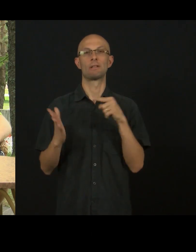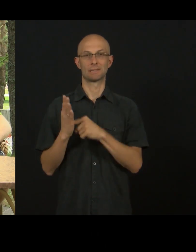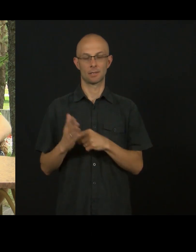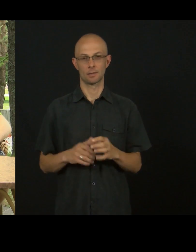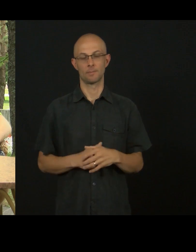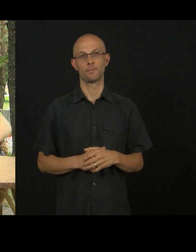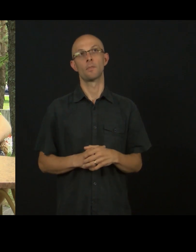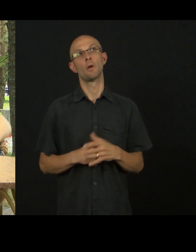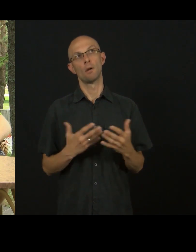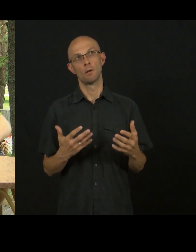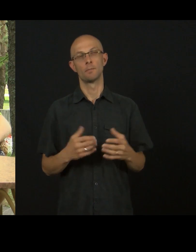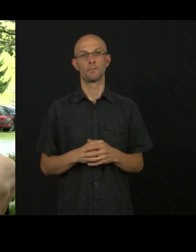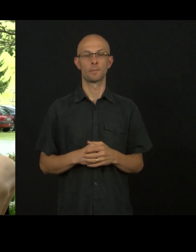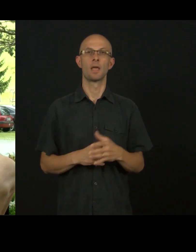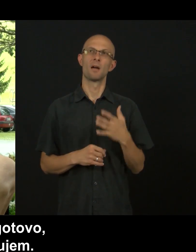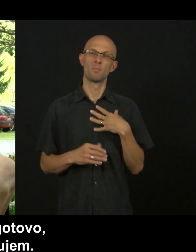cilji?